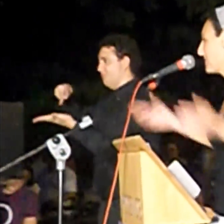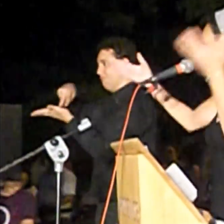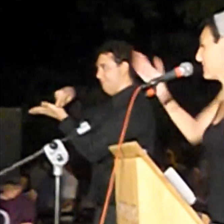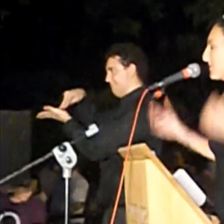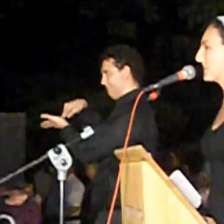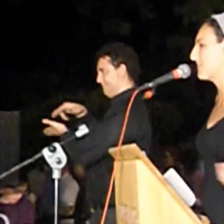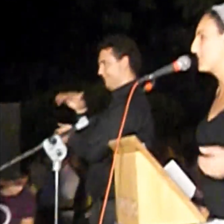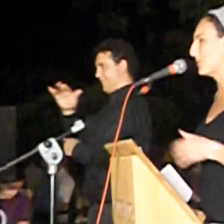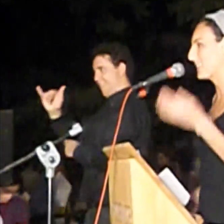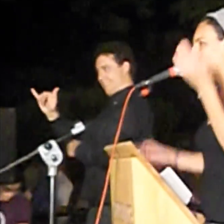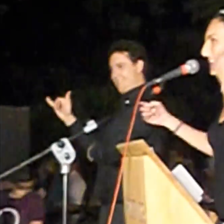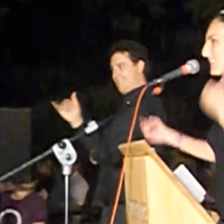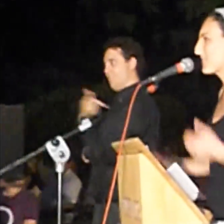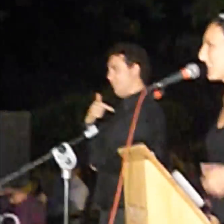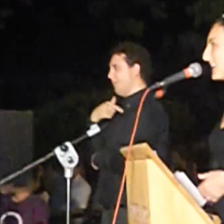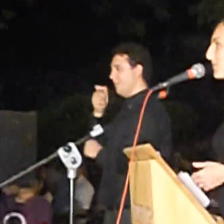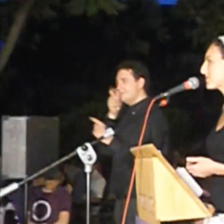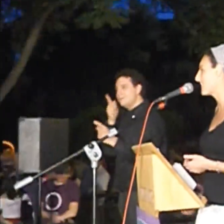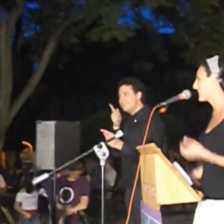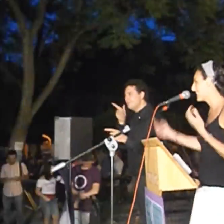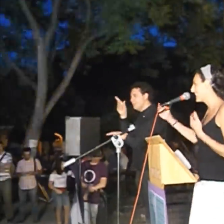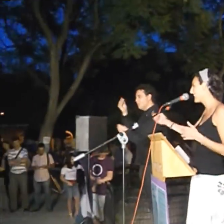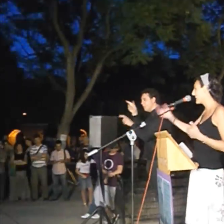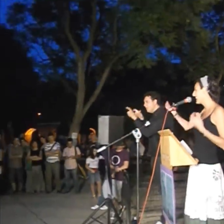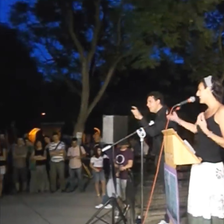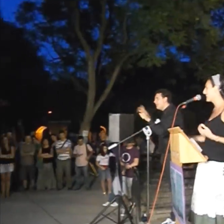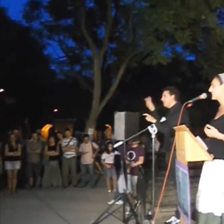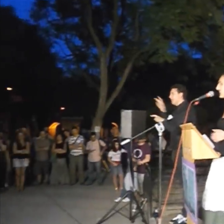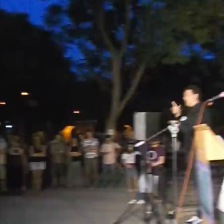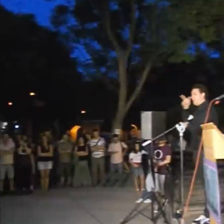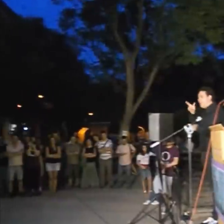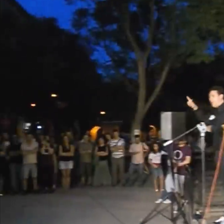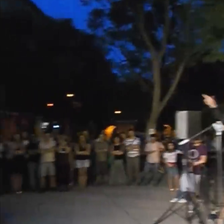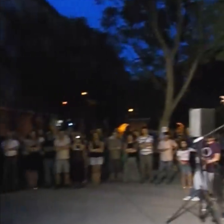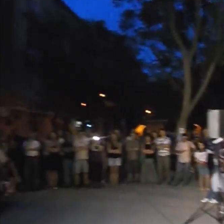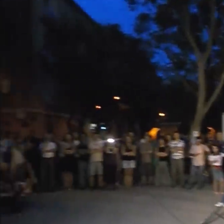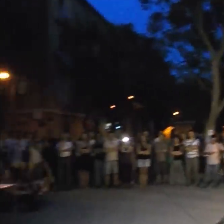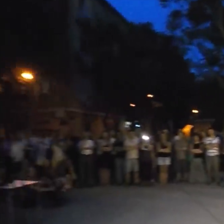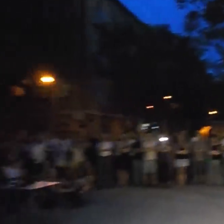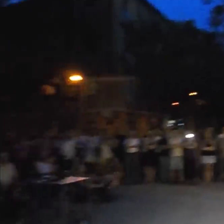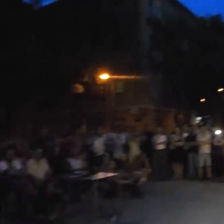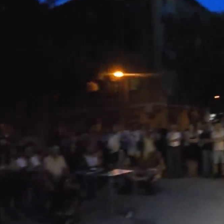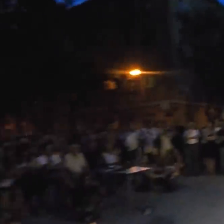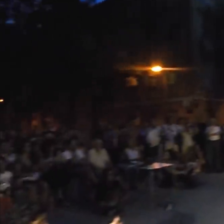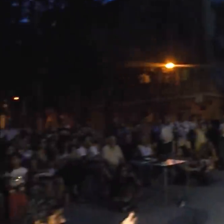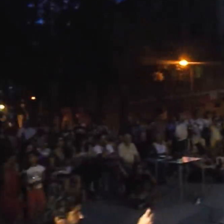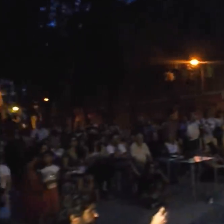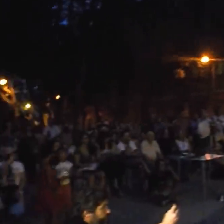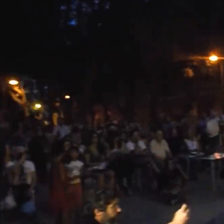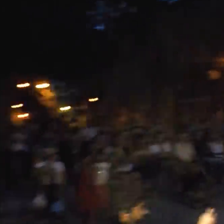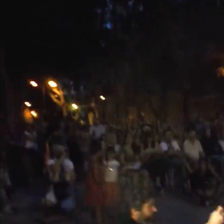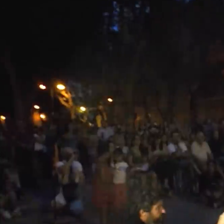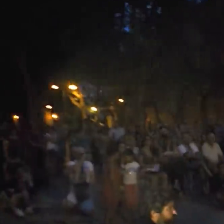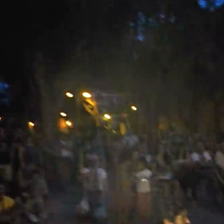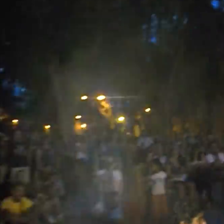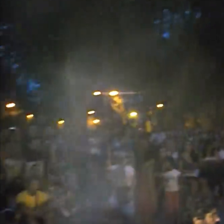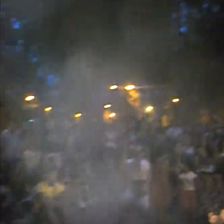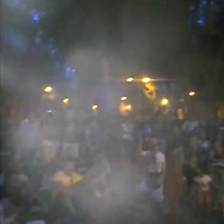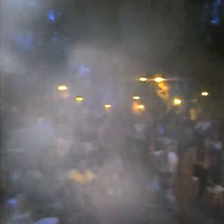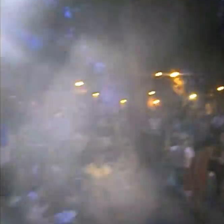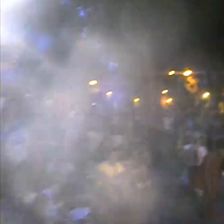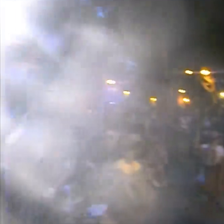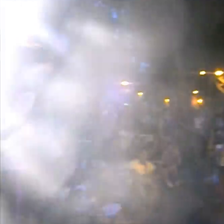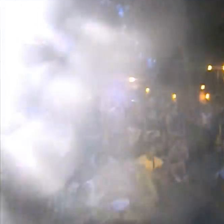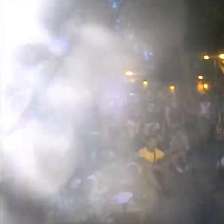además veo que ha venido gente de lejos hay gente de Cartagena y gente de jin Y pues muchas gracias de verdad en mula